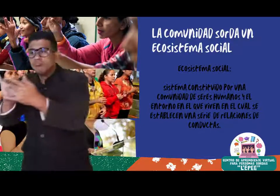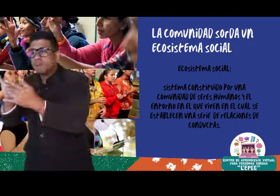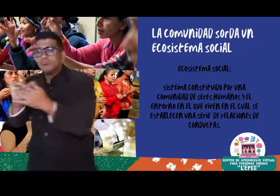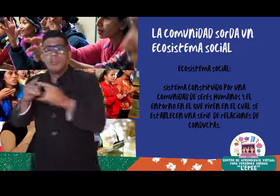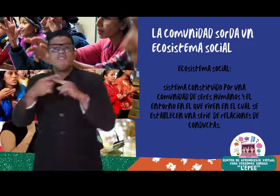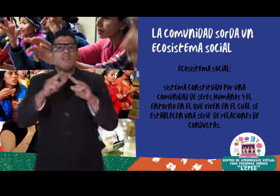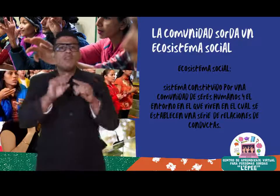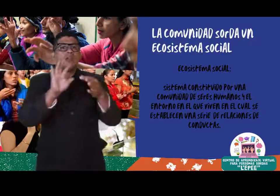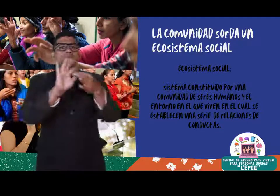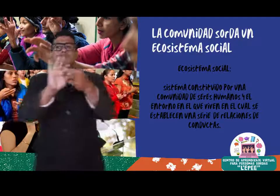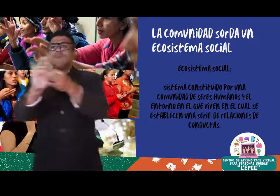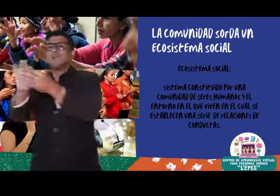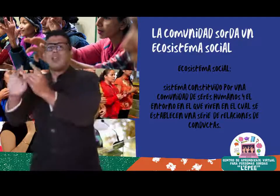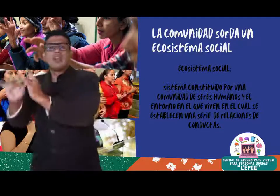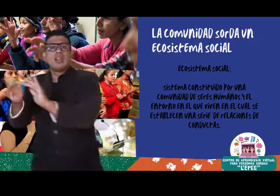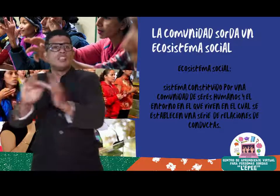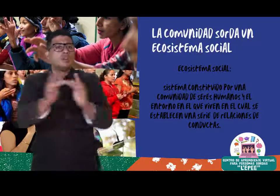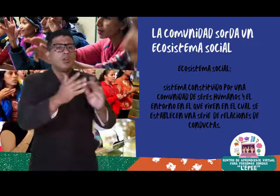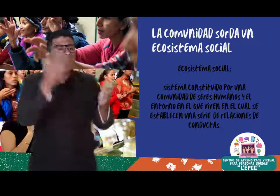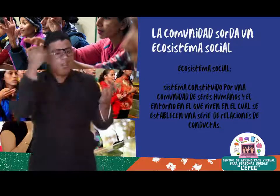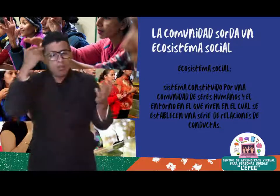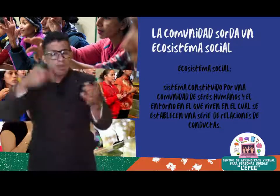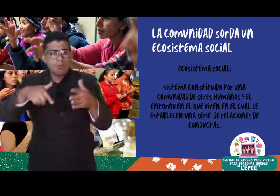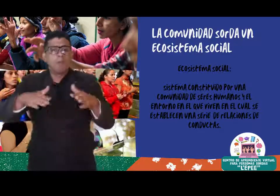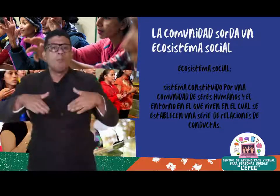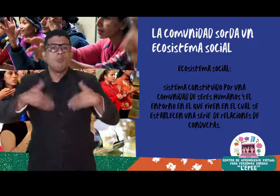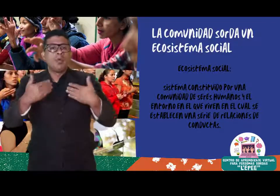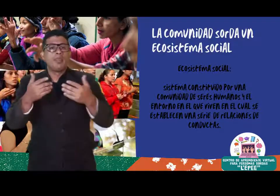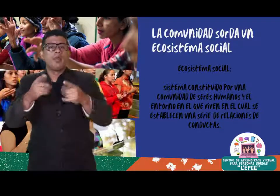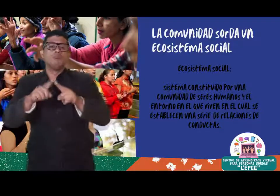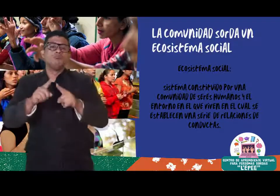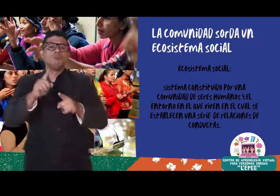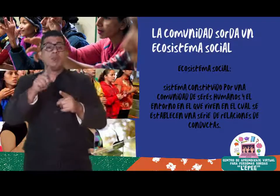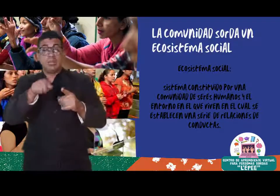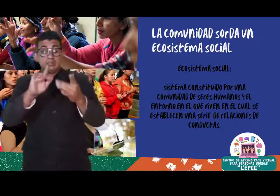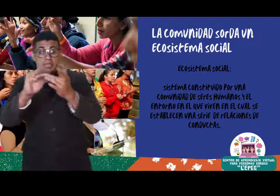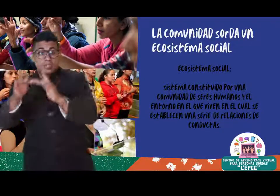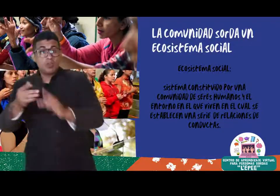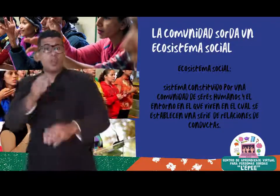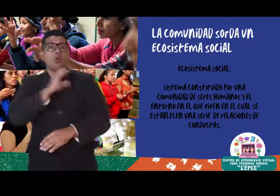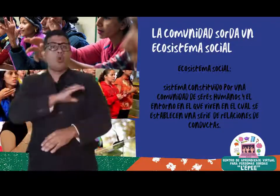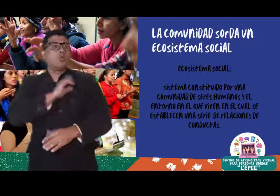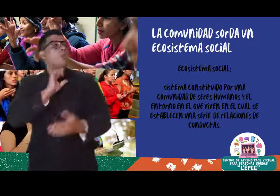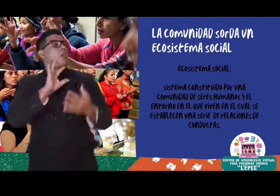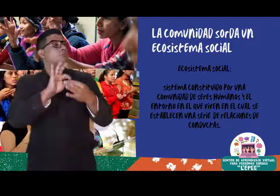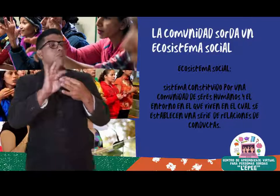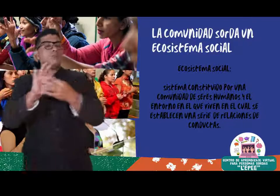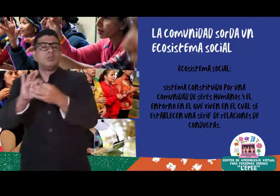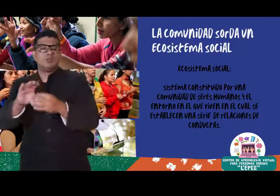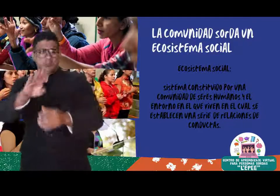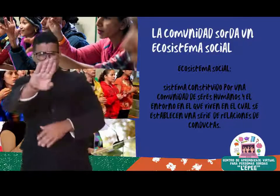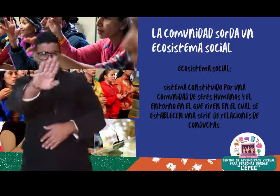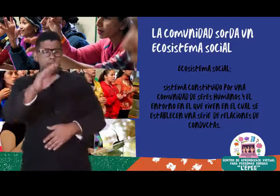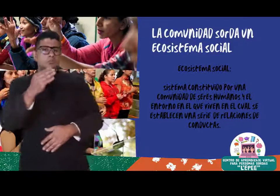allí ellos viven y establecen una serie de relaciones de